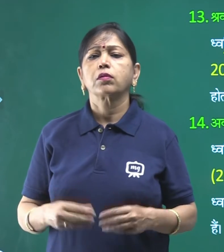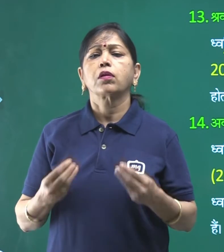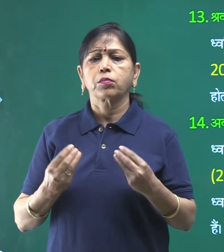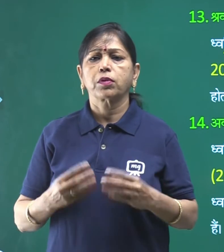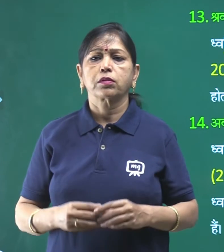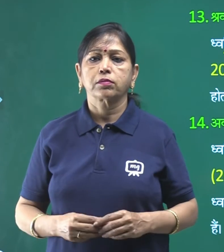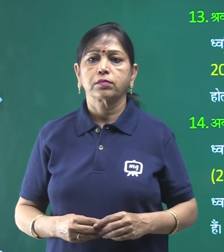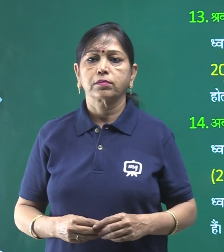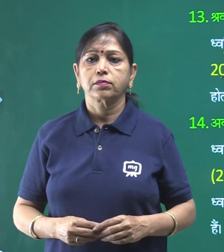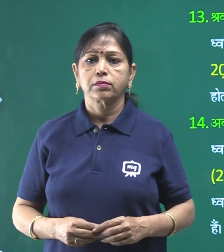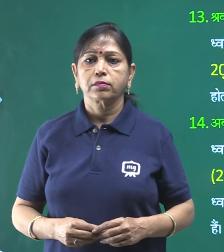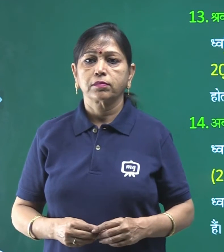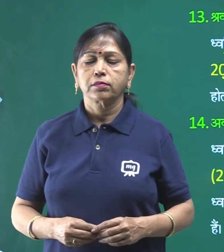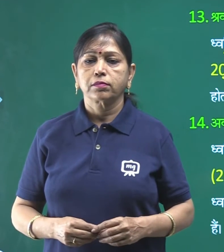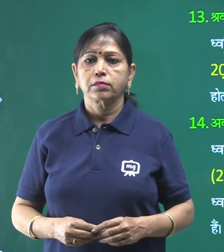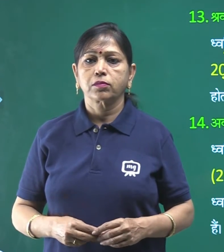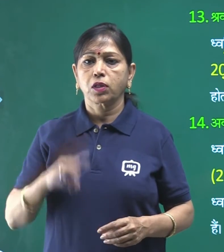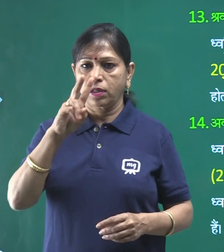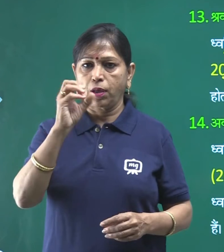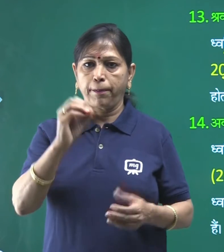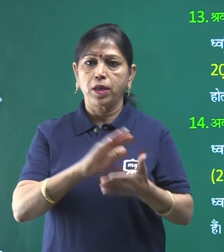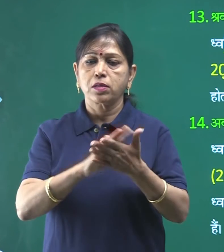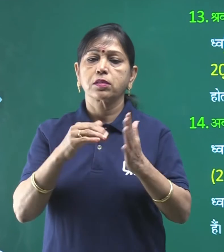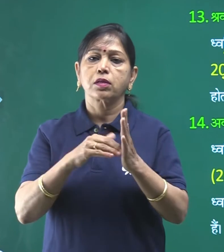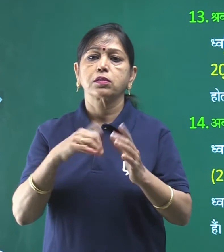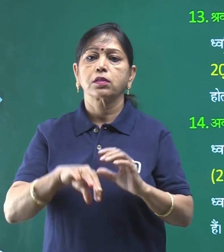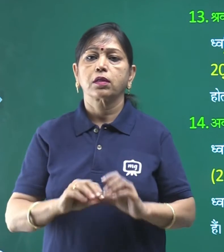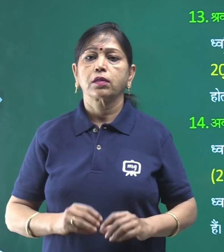लगभग 20 हर्ट्ज से